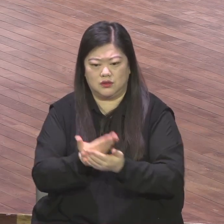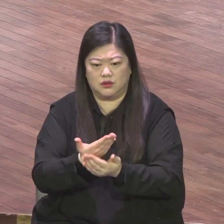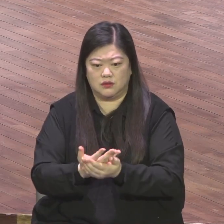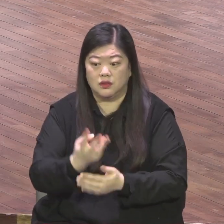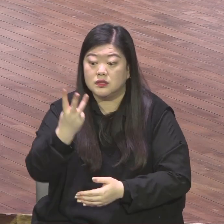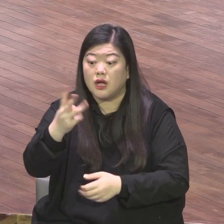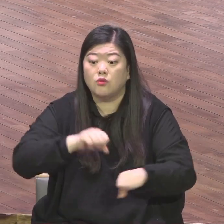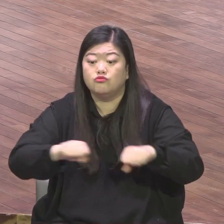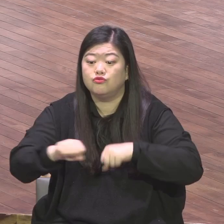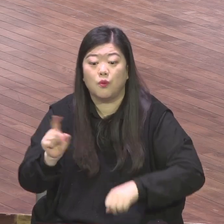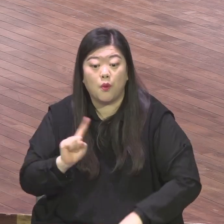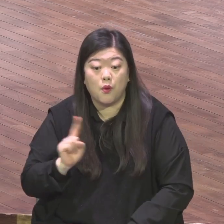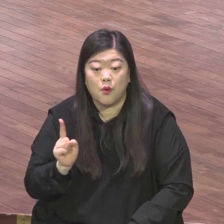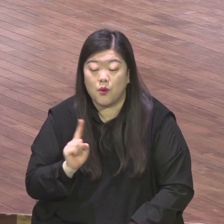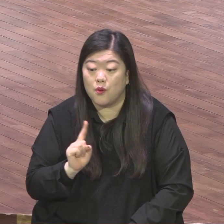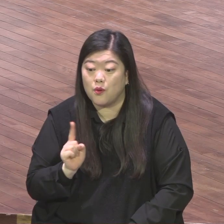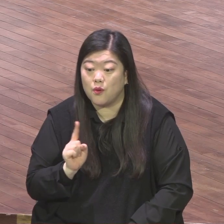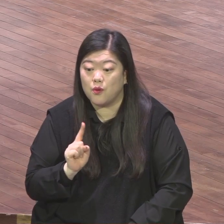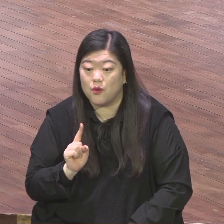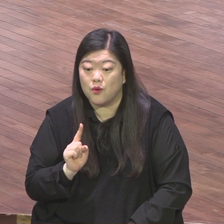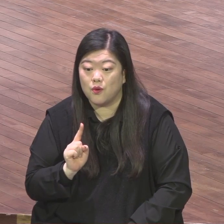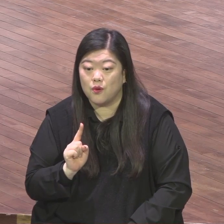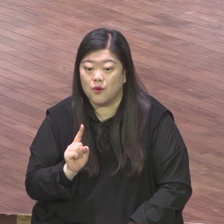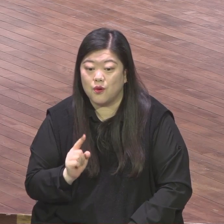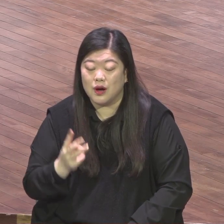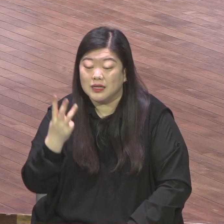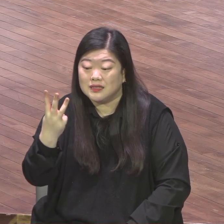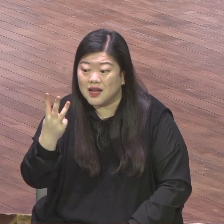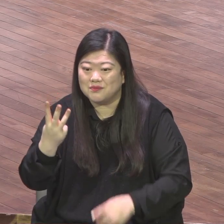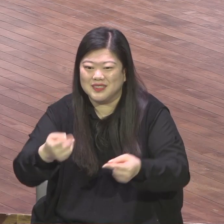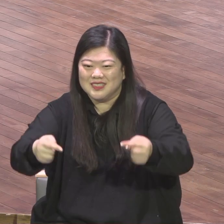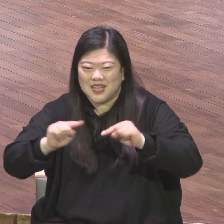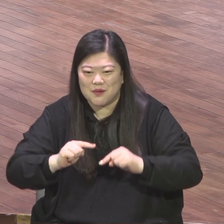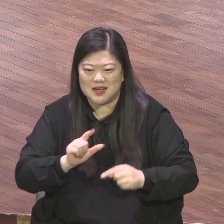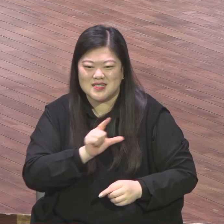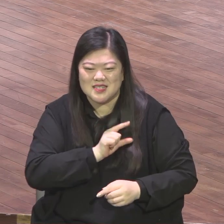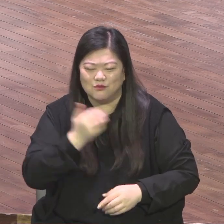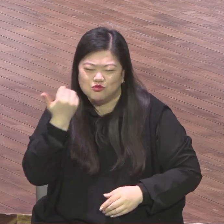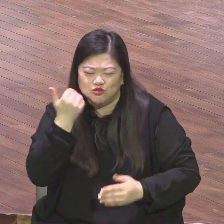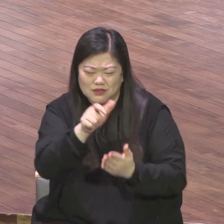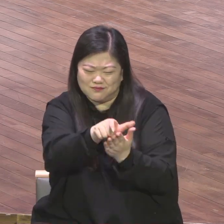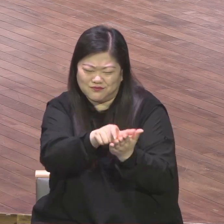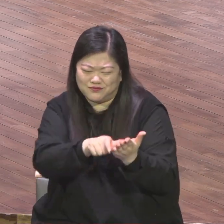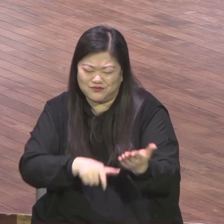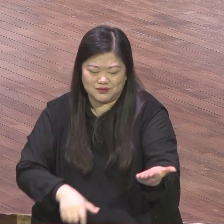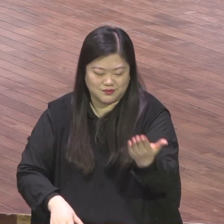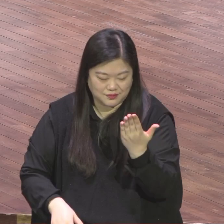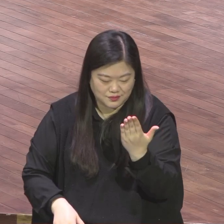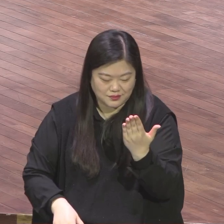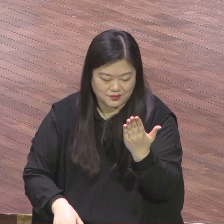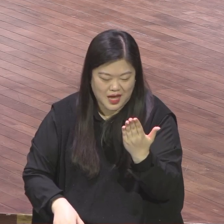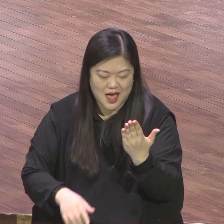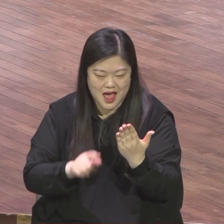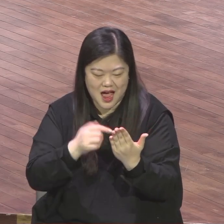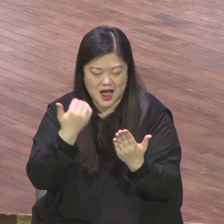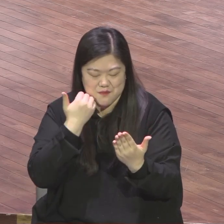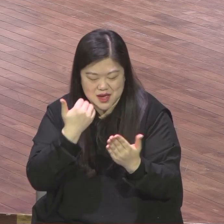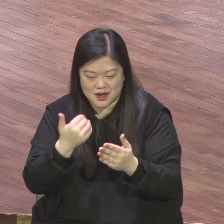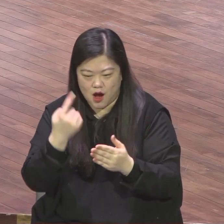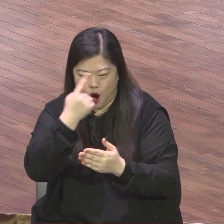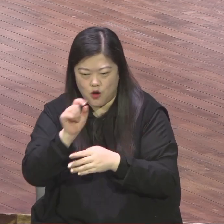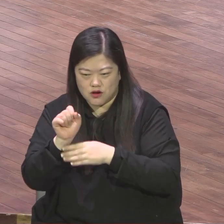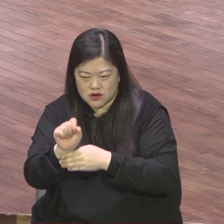제가 매주 참여하는 분들의 명단을 받고 있습니다. 삶운동의 주역이 되자 아멘. 삼운동 그